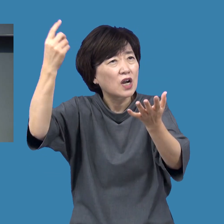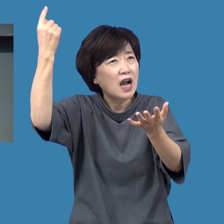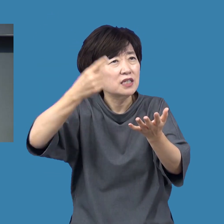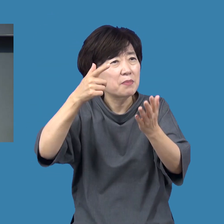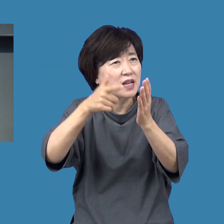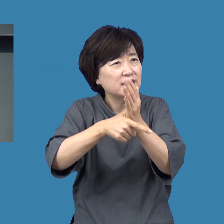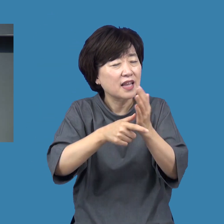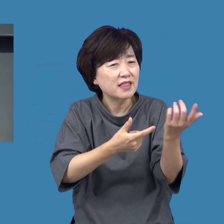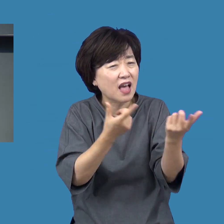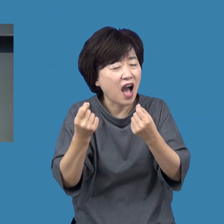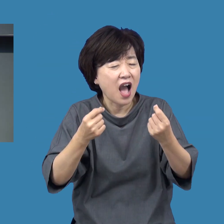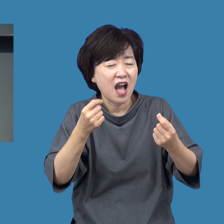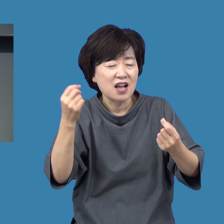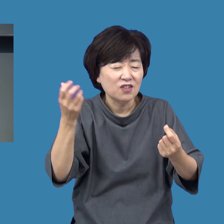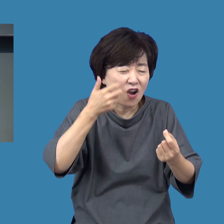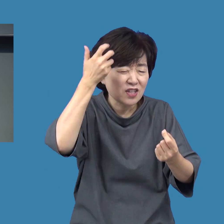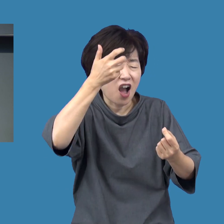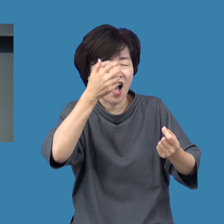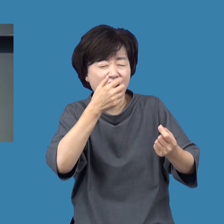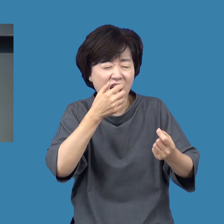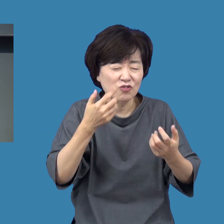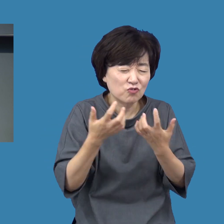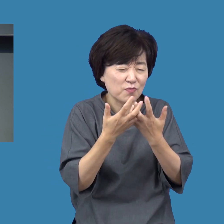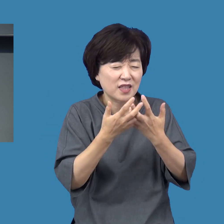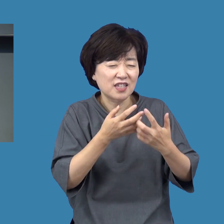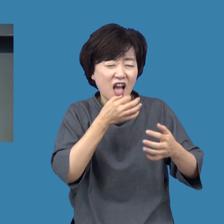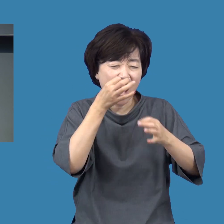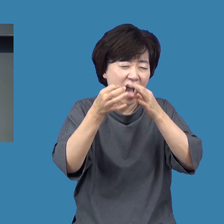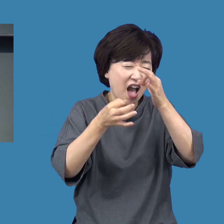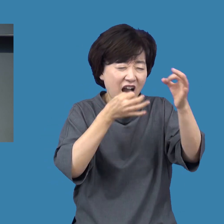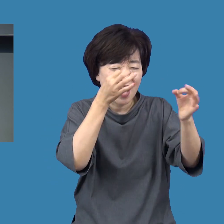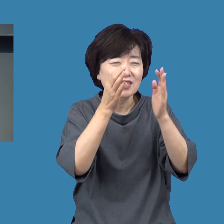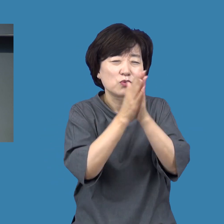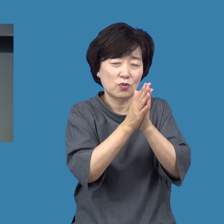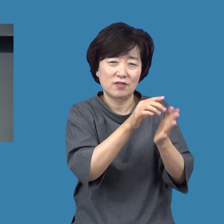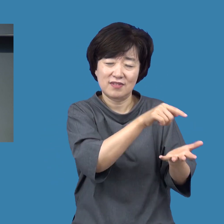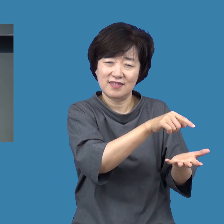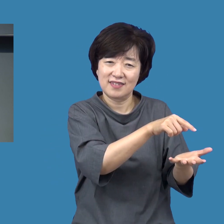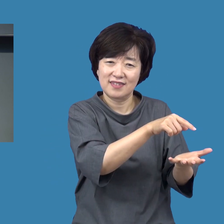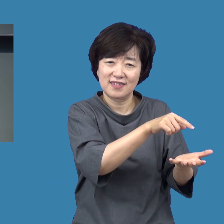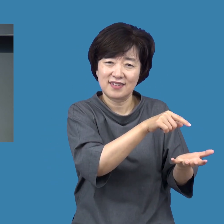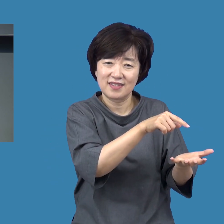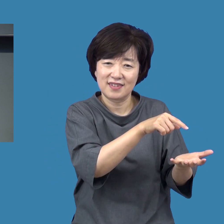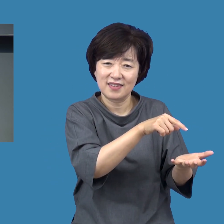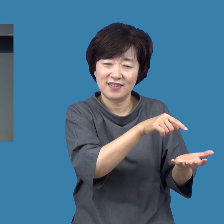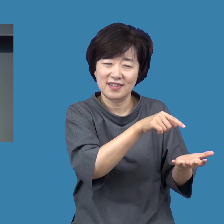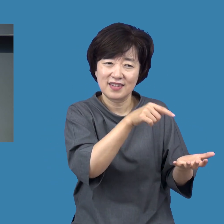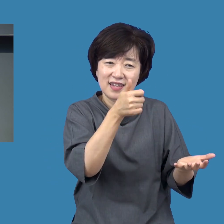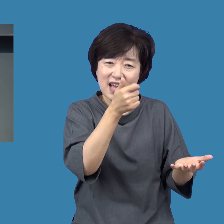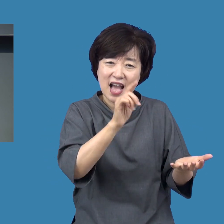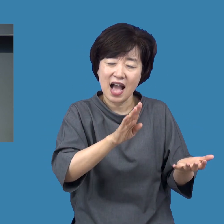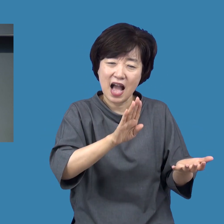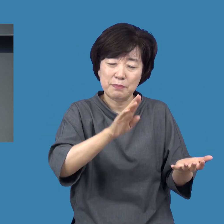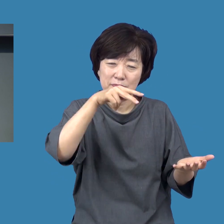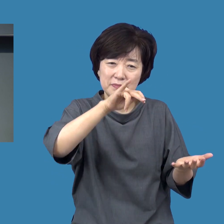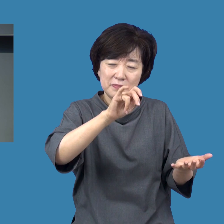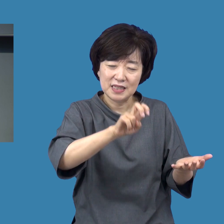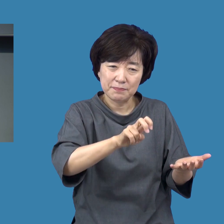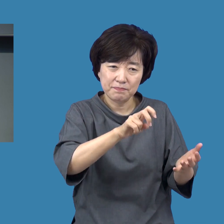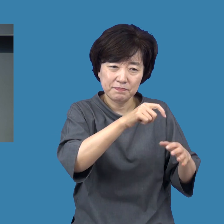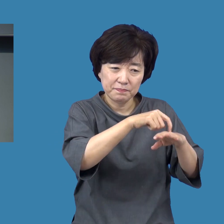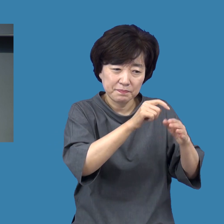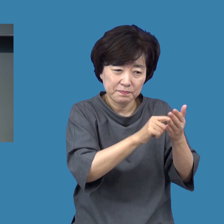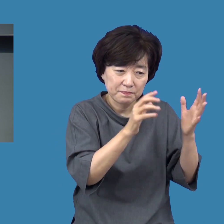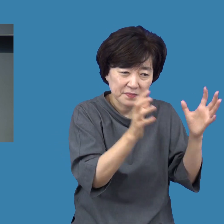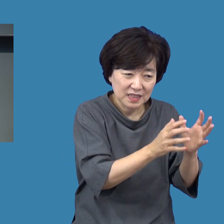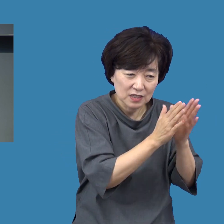충만하니까 그냥 막 각자 기도했을지 모르겠는데 그것은 사실은 합심 기도라기보다는 개인 기도죠. 개인 기도가 그냥 한 자리에